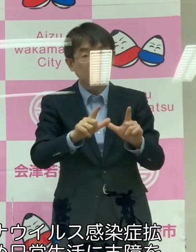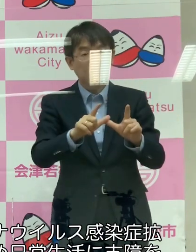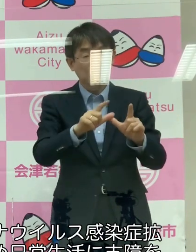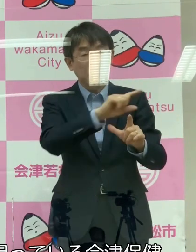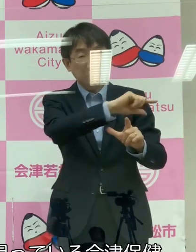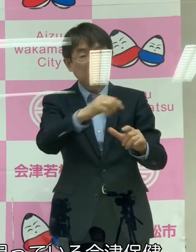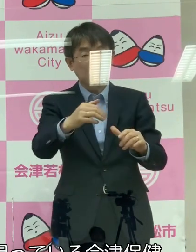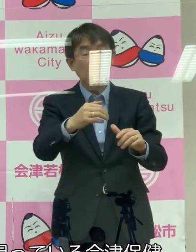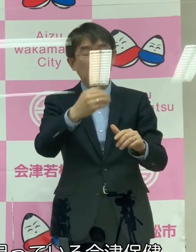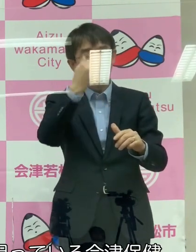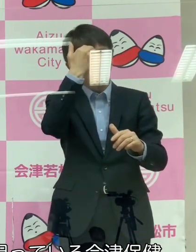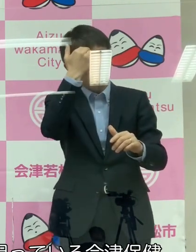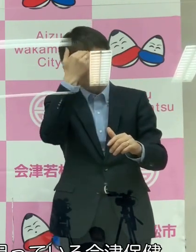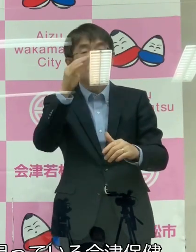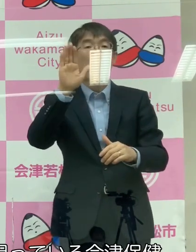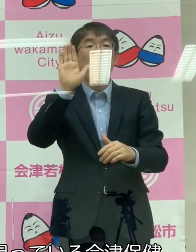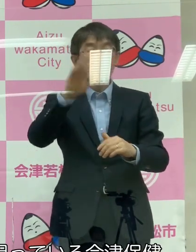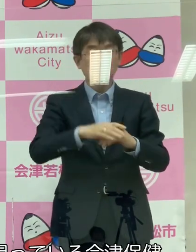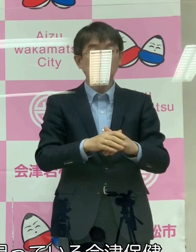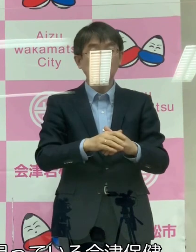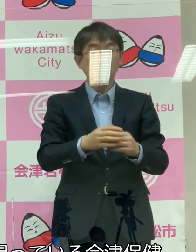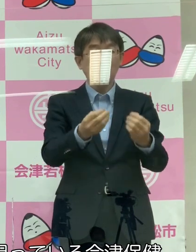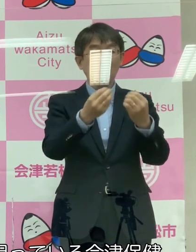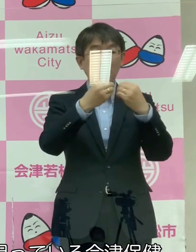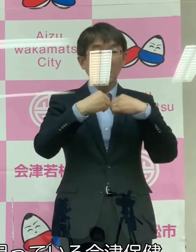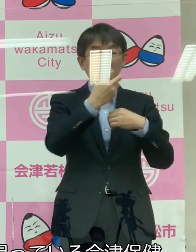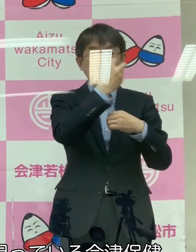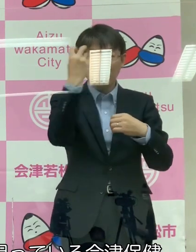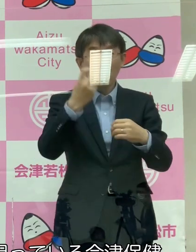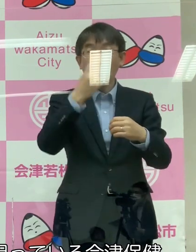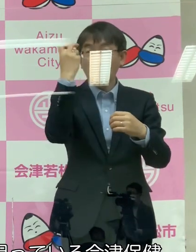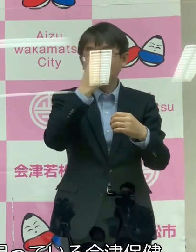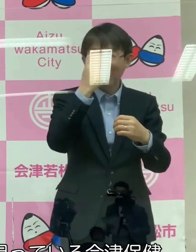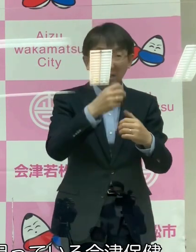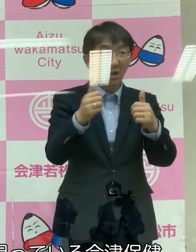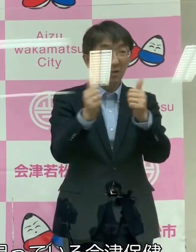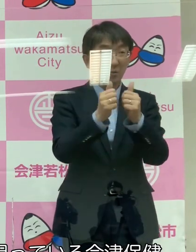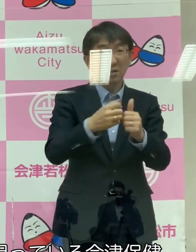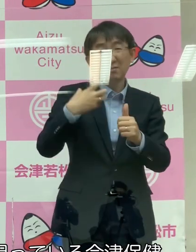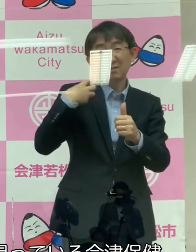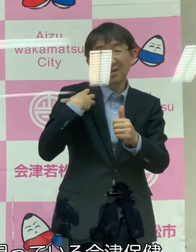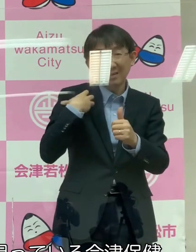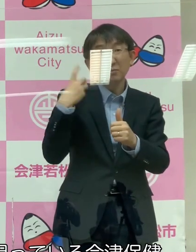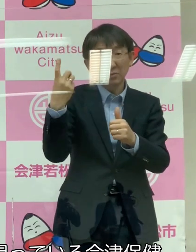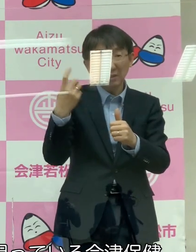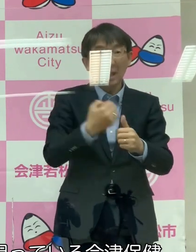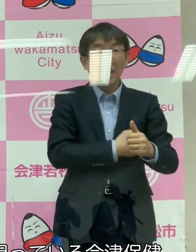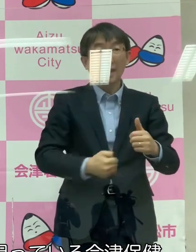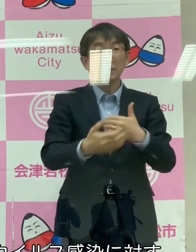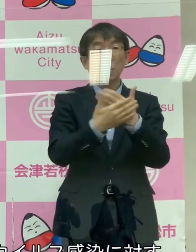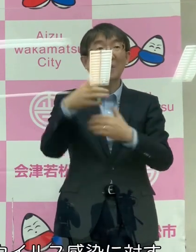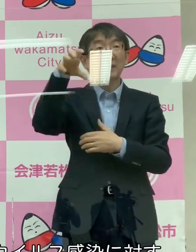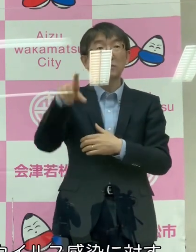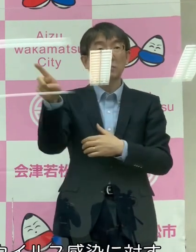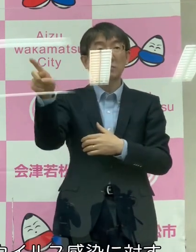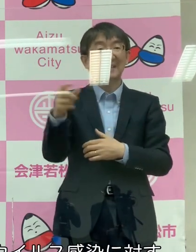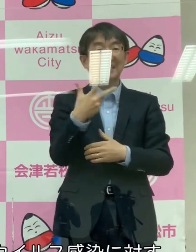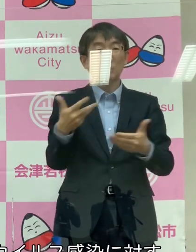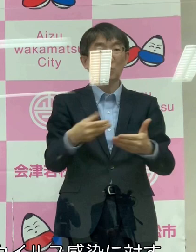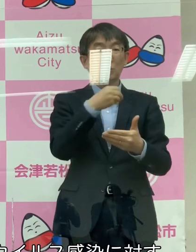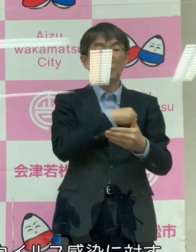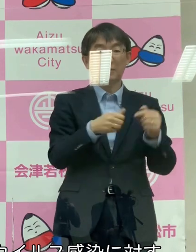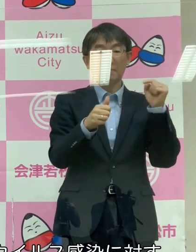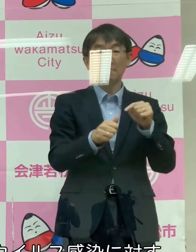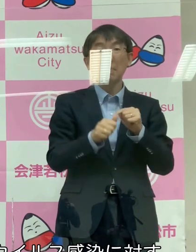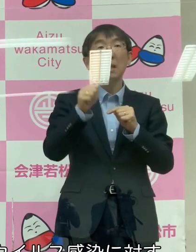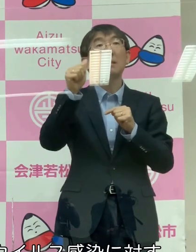ところであります。感染者の検査や相談を担っている会津保健所へ市職員を派遣して、市